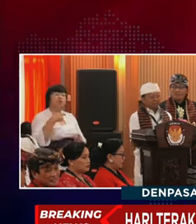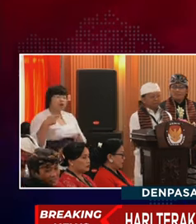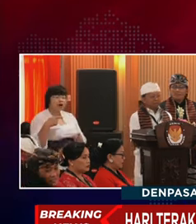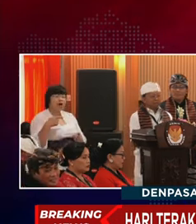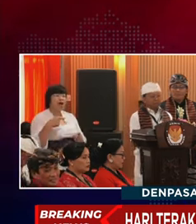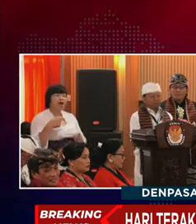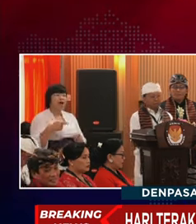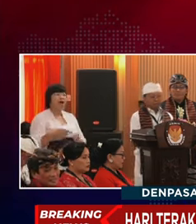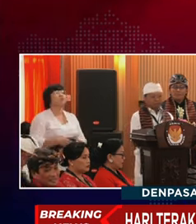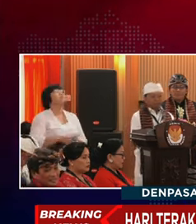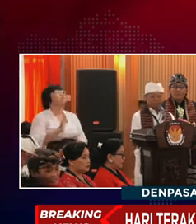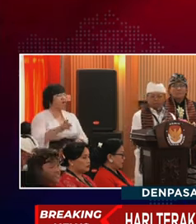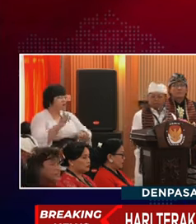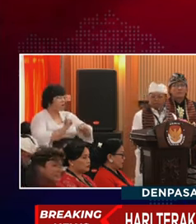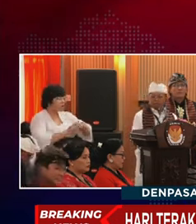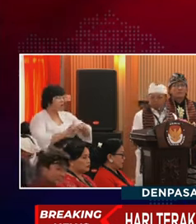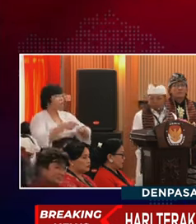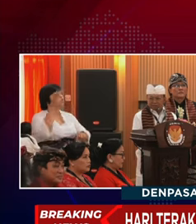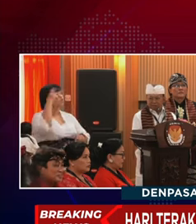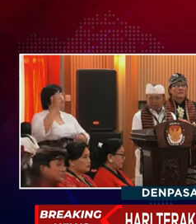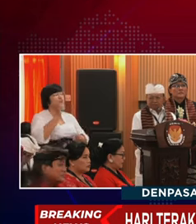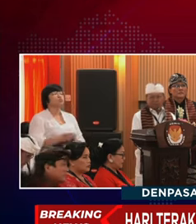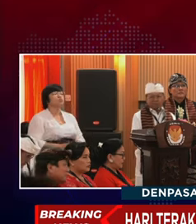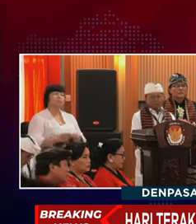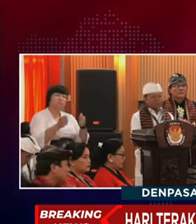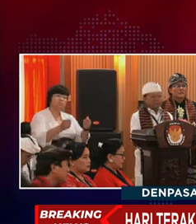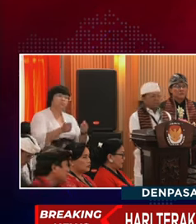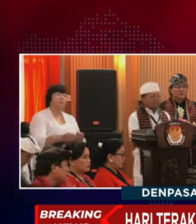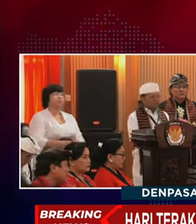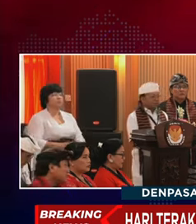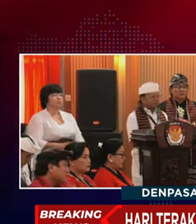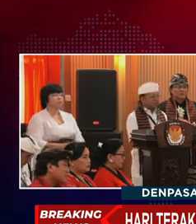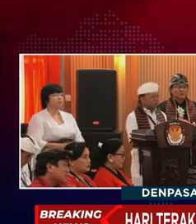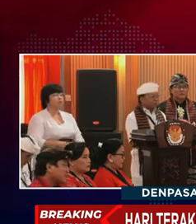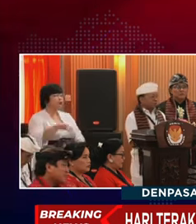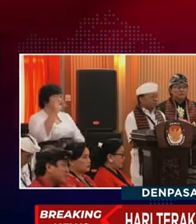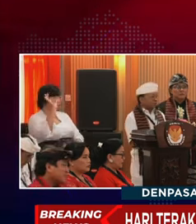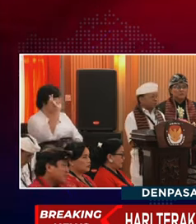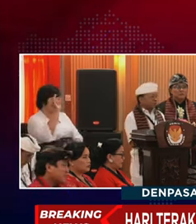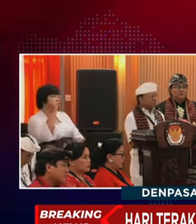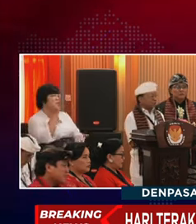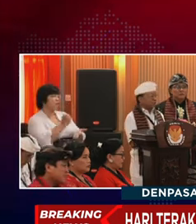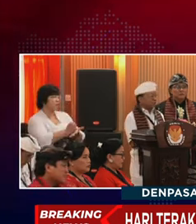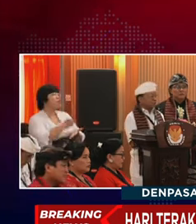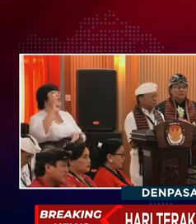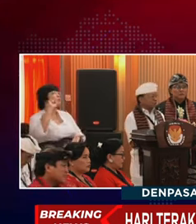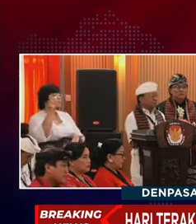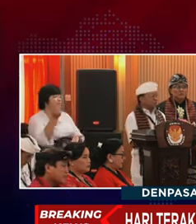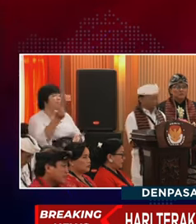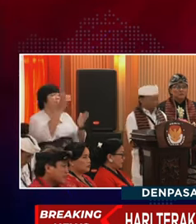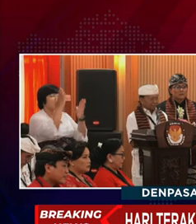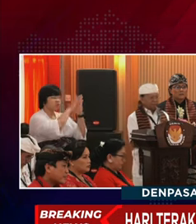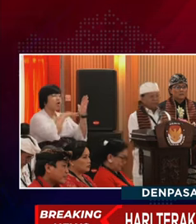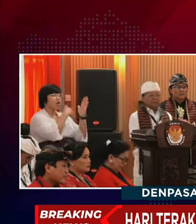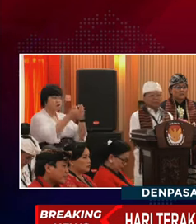semacam kesepakatan di tingkat elit di pusat ya untuk sedapat mungkin linear sampai ke bawah tetapi ee